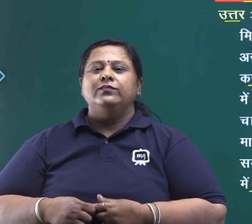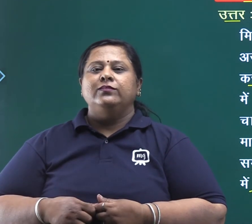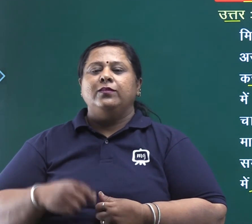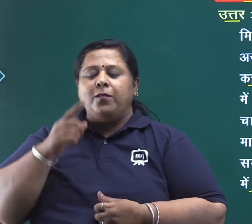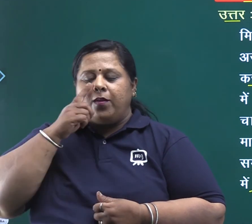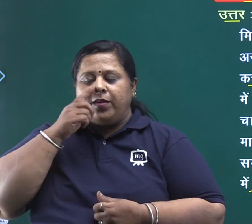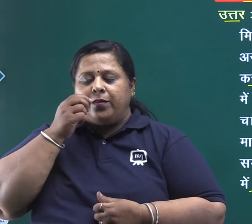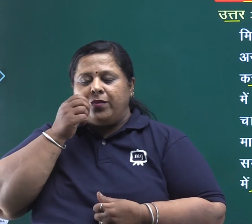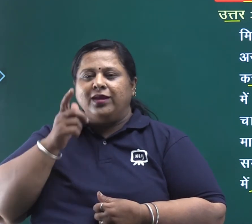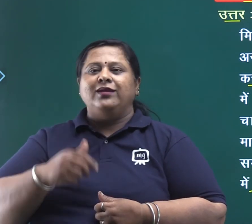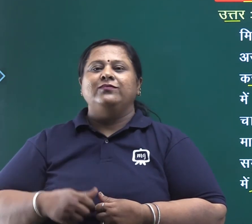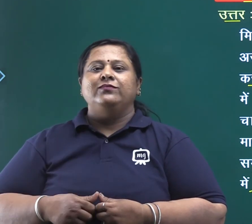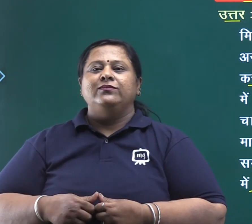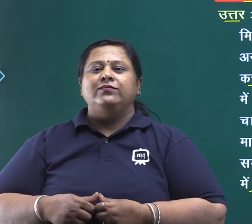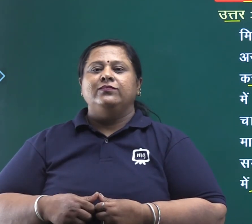माता पिता की